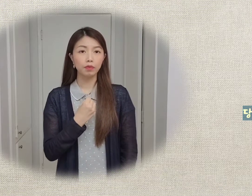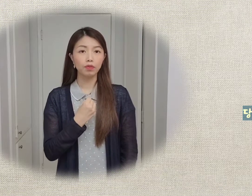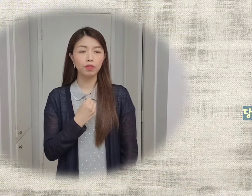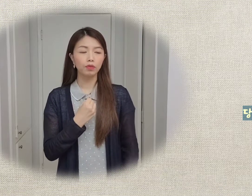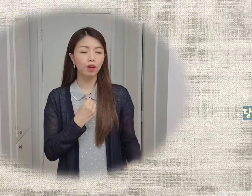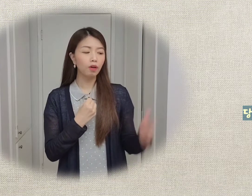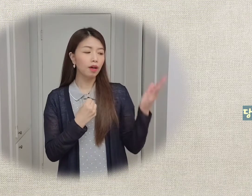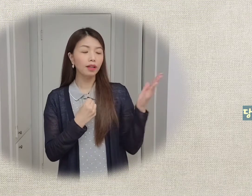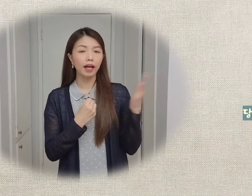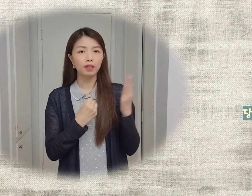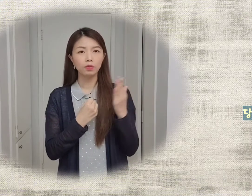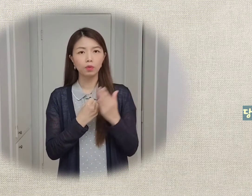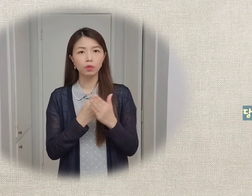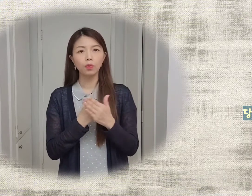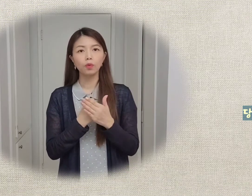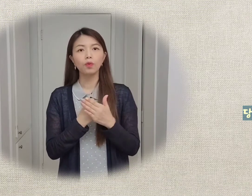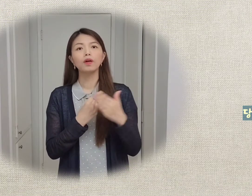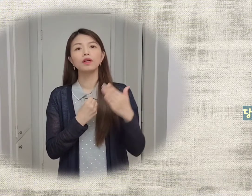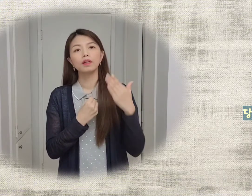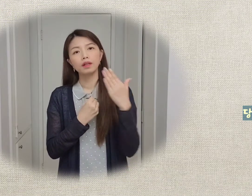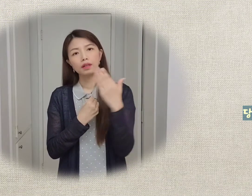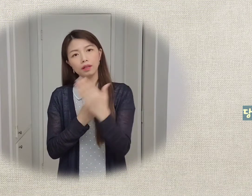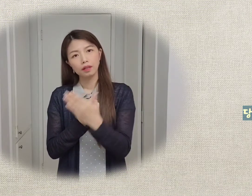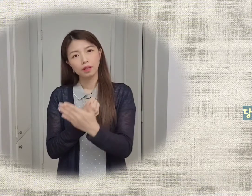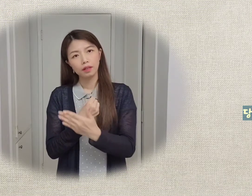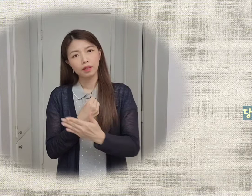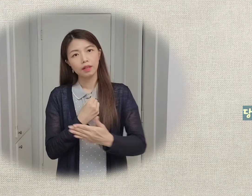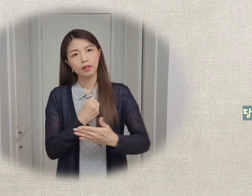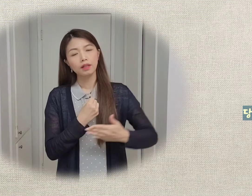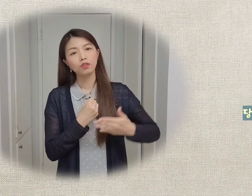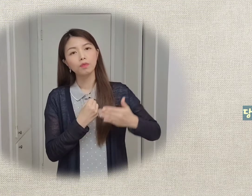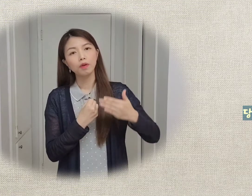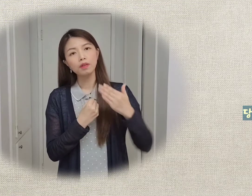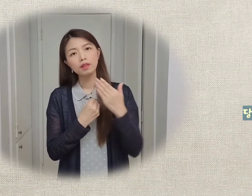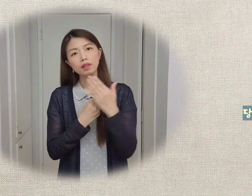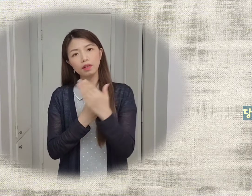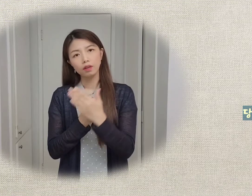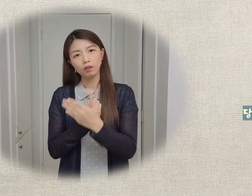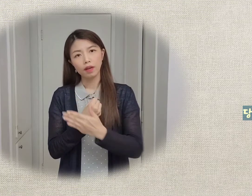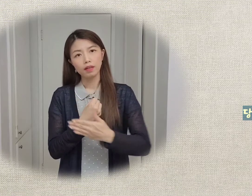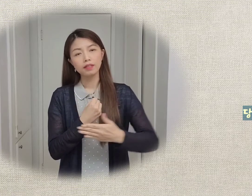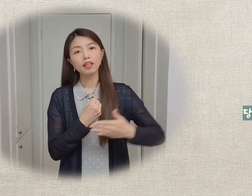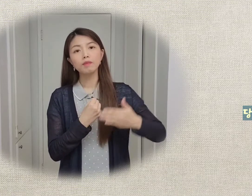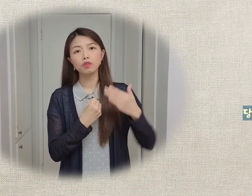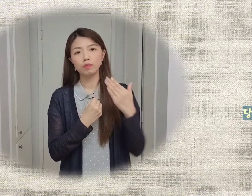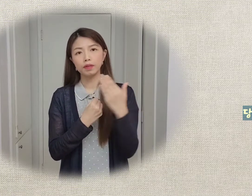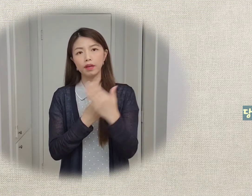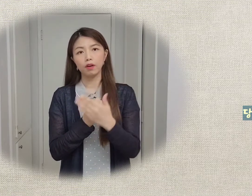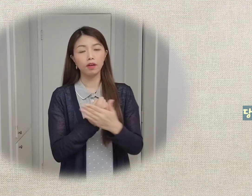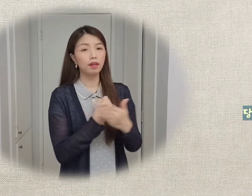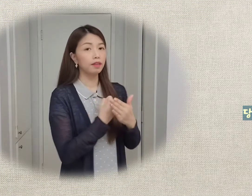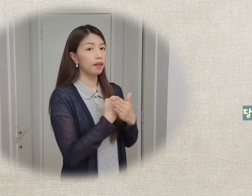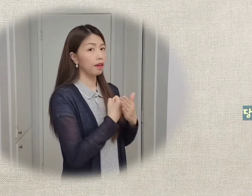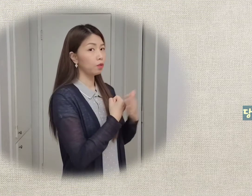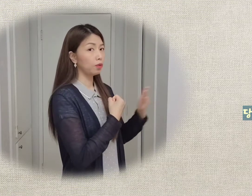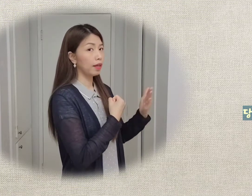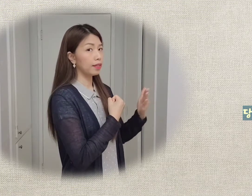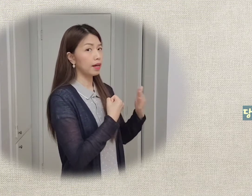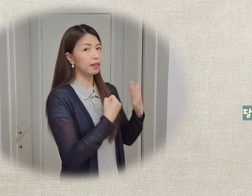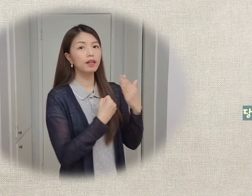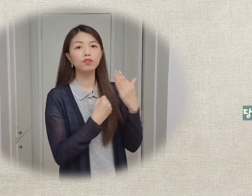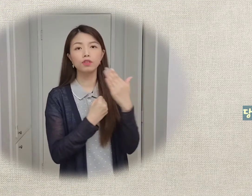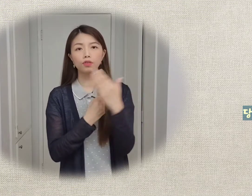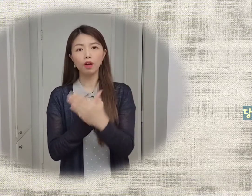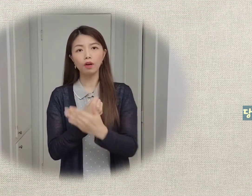가슴 앞에 두시고요. 다른 손으로 이 주먹을 이렇게 쓰다듬어 주시면 돼요. 네, 손